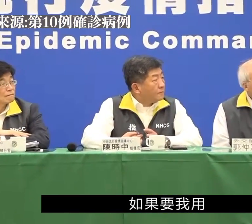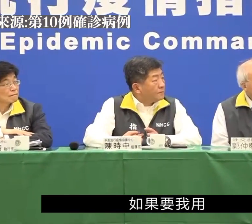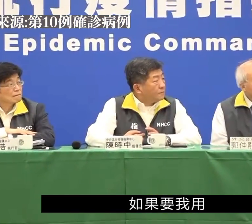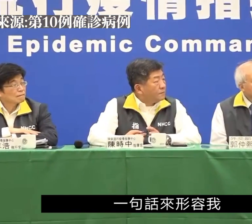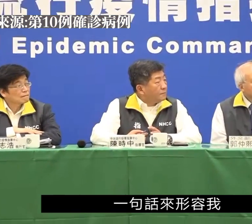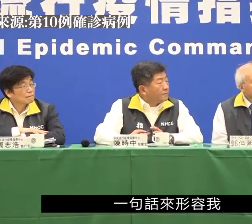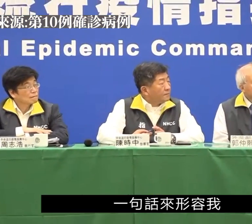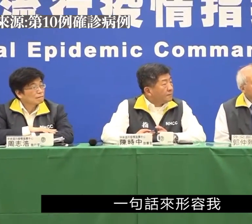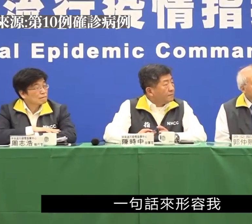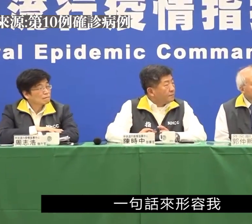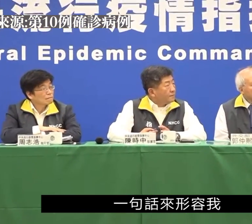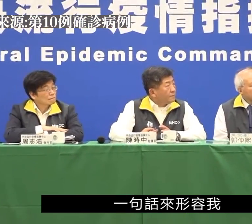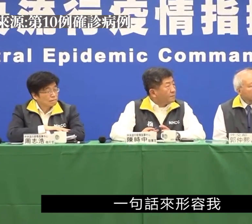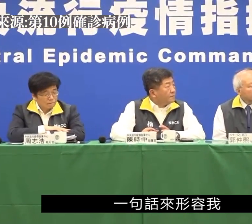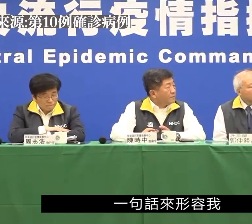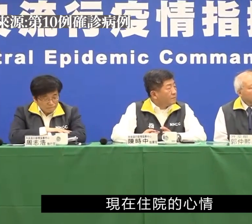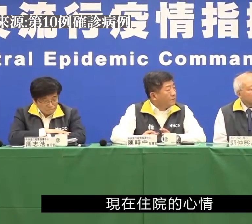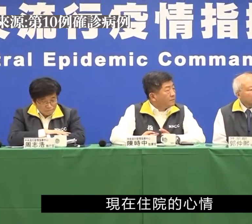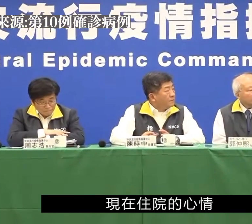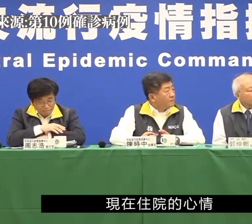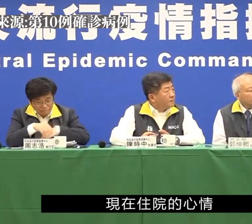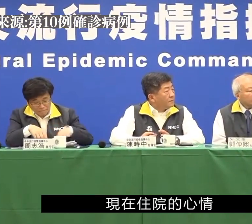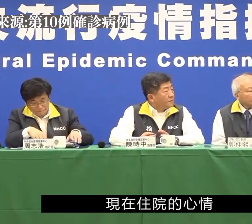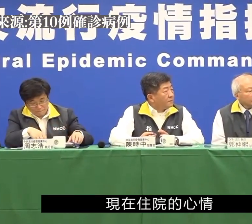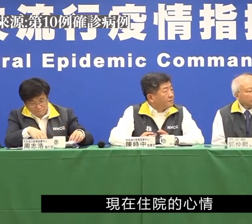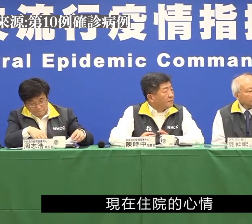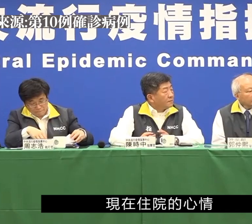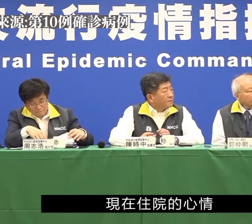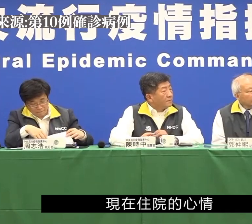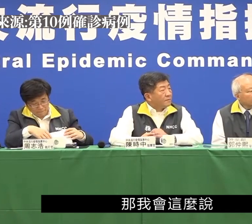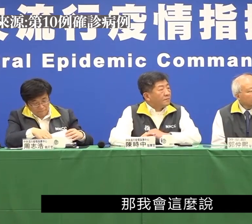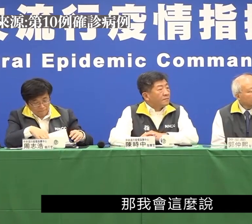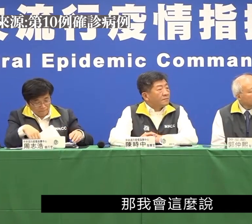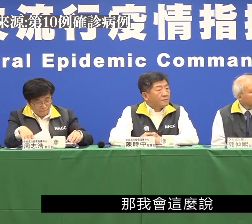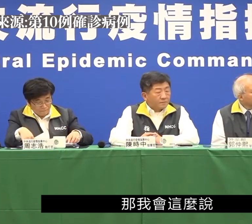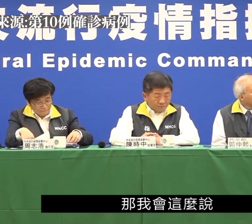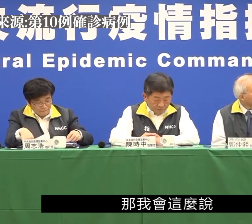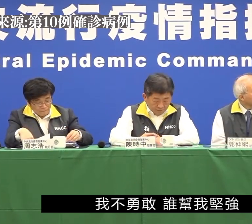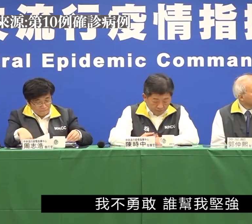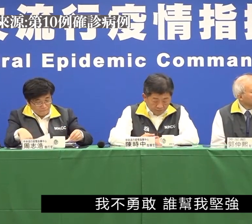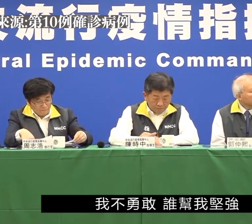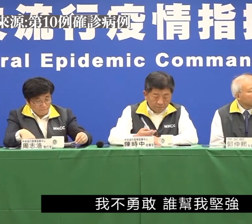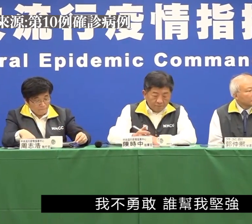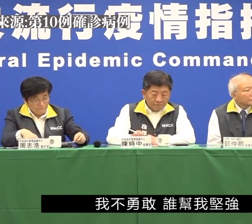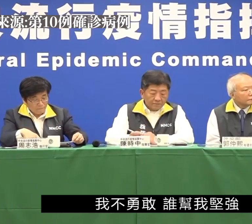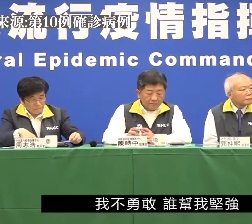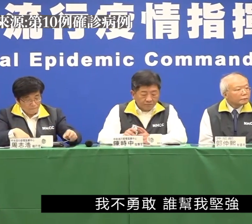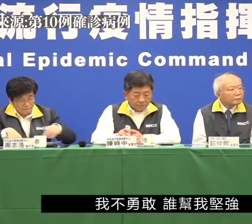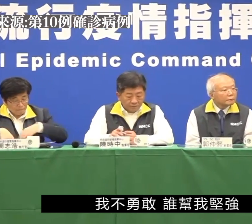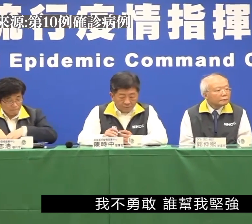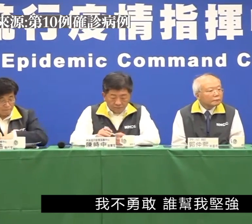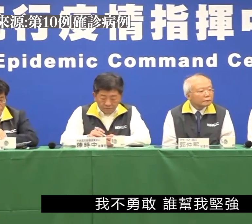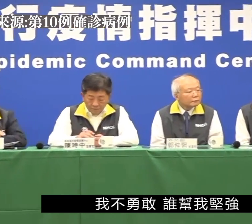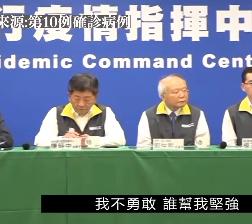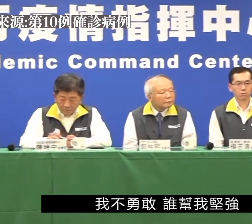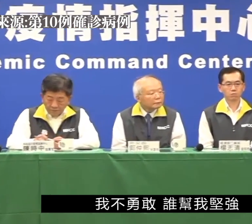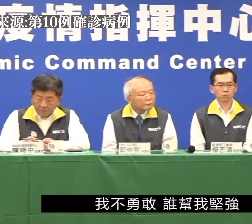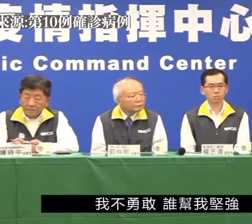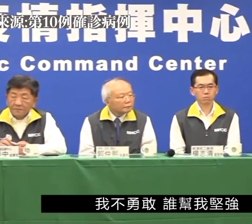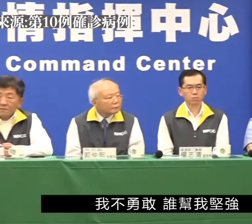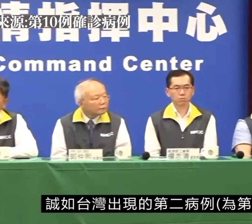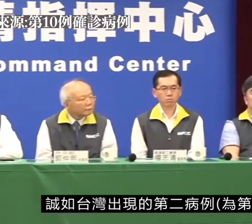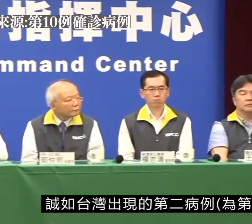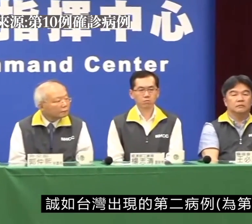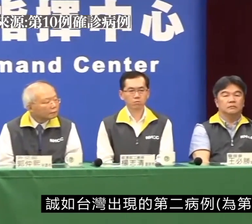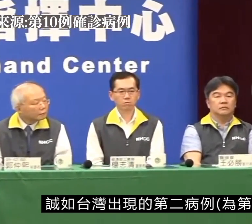用一句话来形容我现在住院的心情，那我会这么说，我不勇敢，谁帮我坚